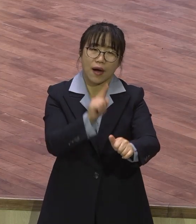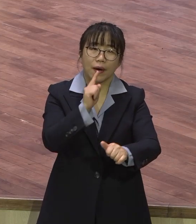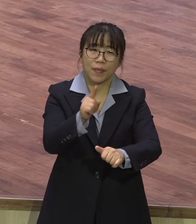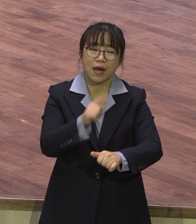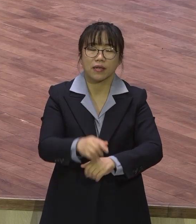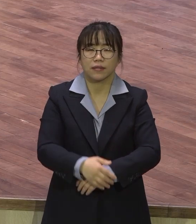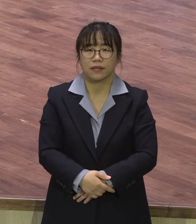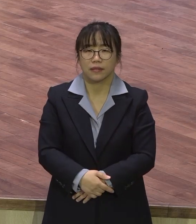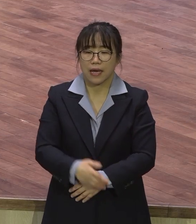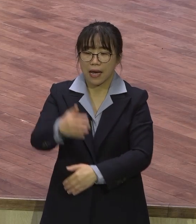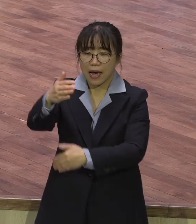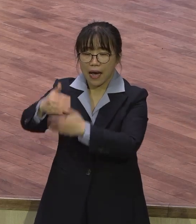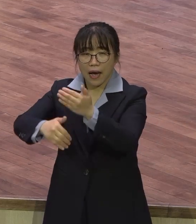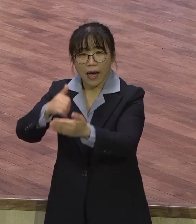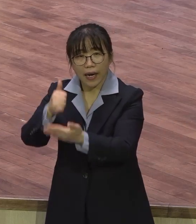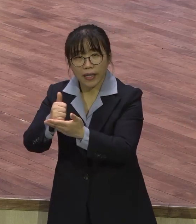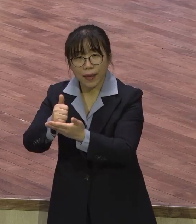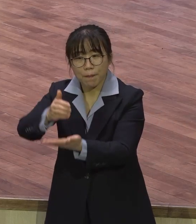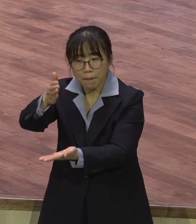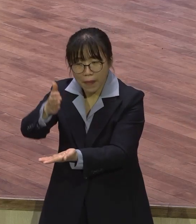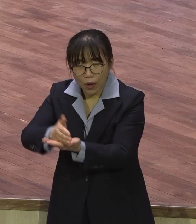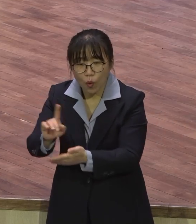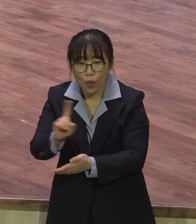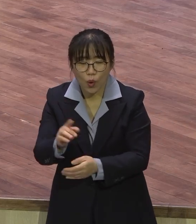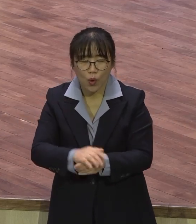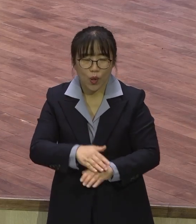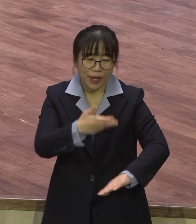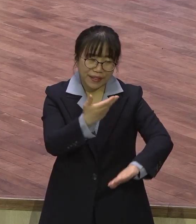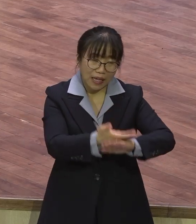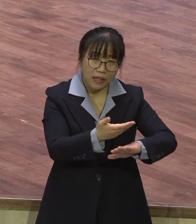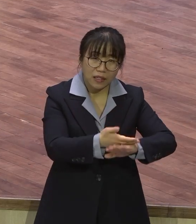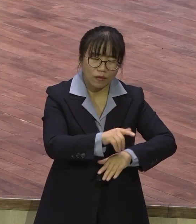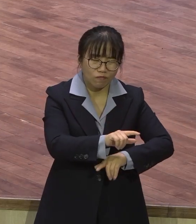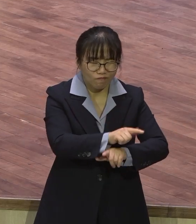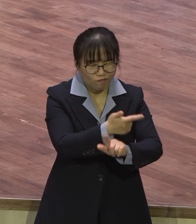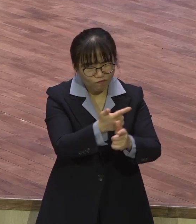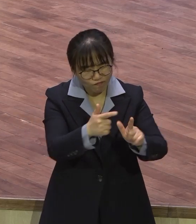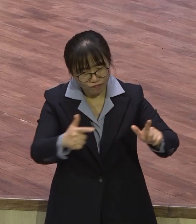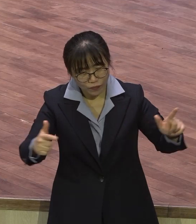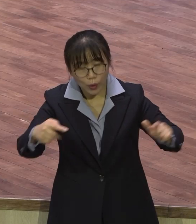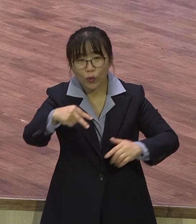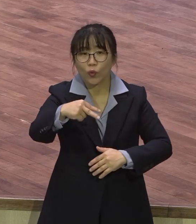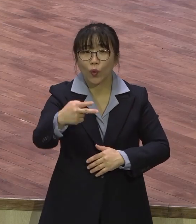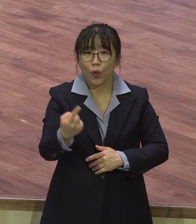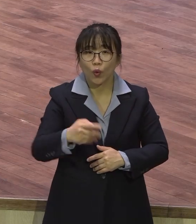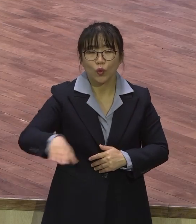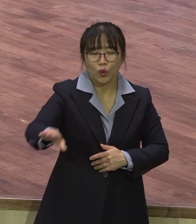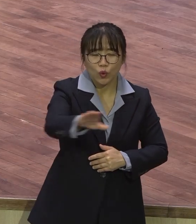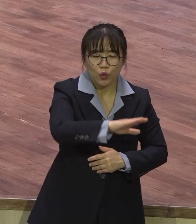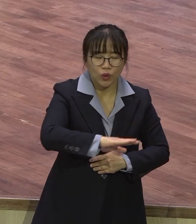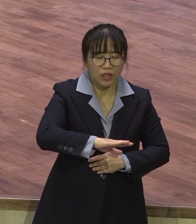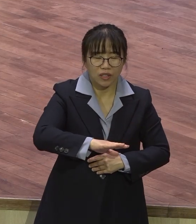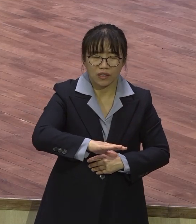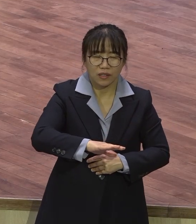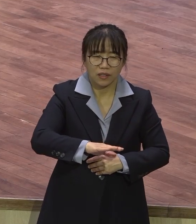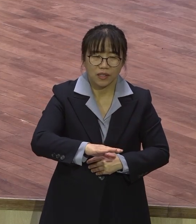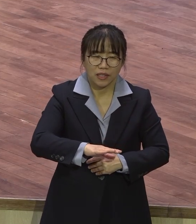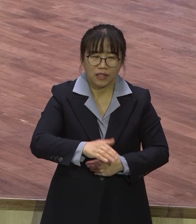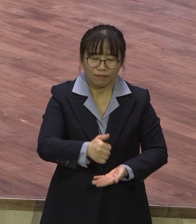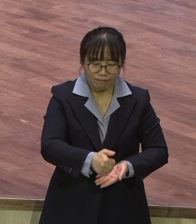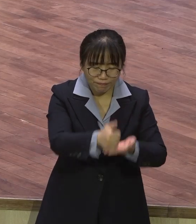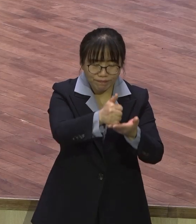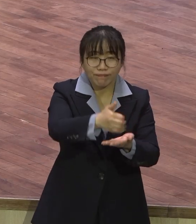하나님 대신에 다른 어떤 것도 어떤 것도 우리 삶의 우선순위가 되어서는 안